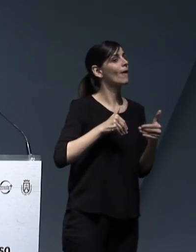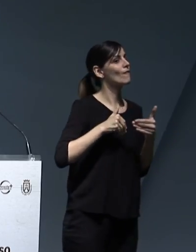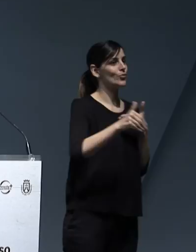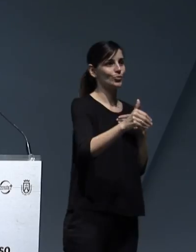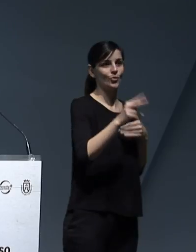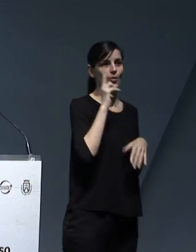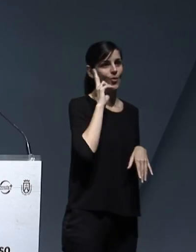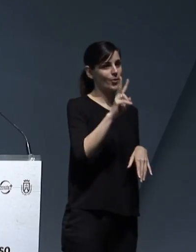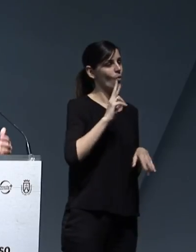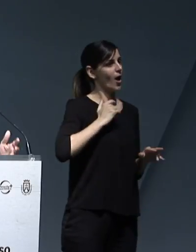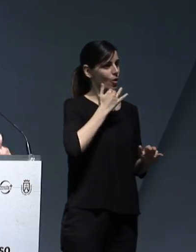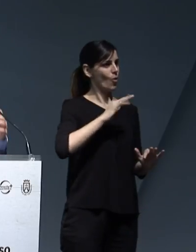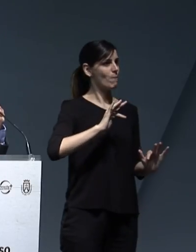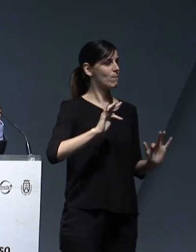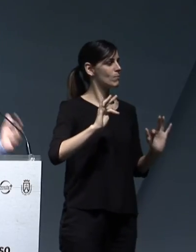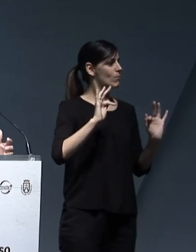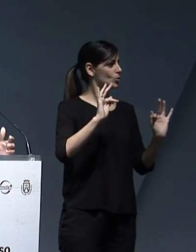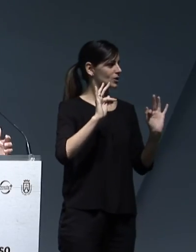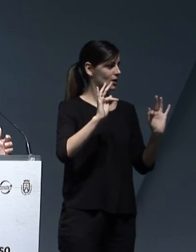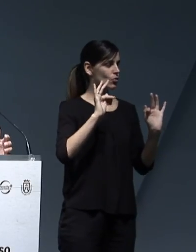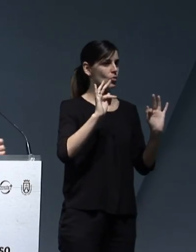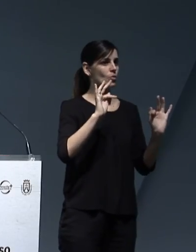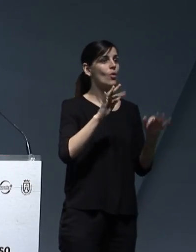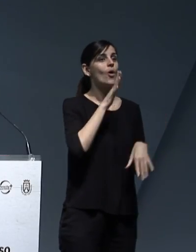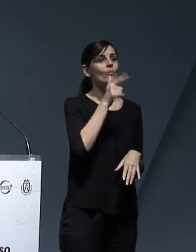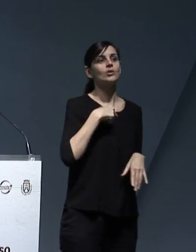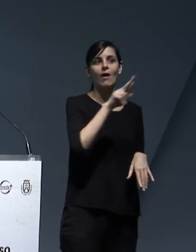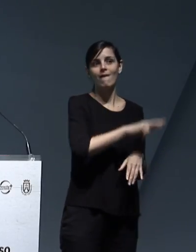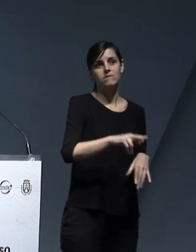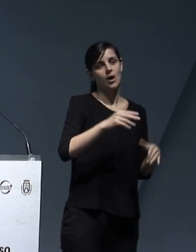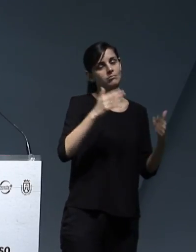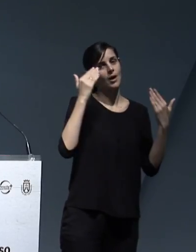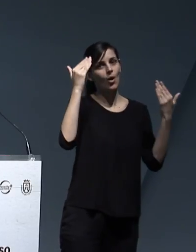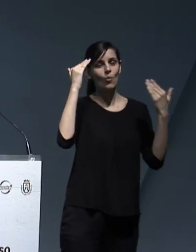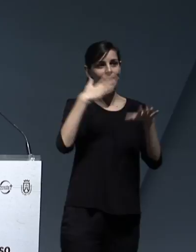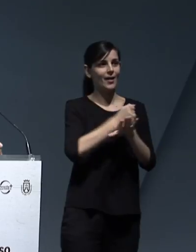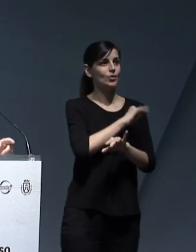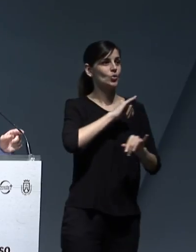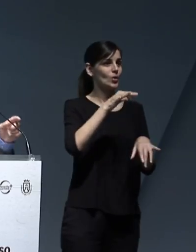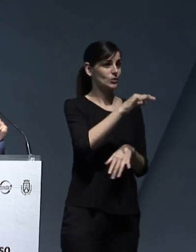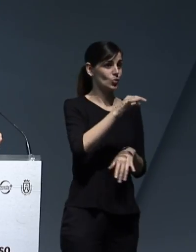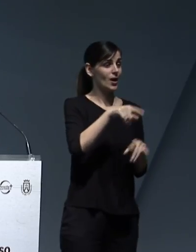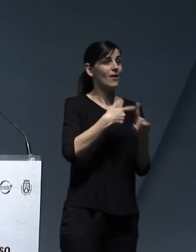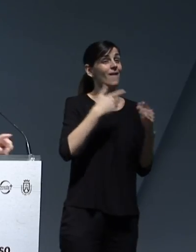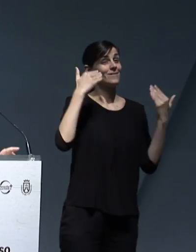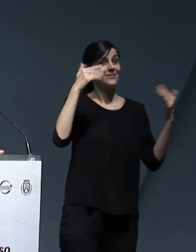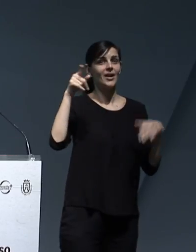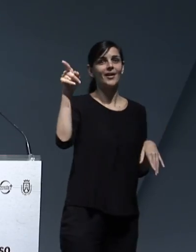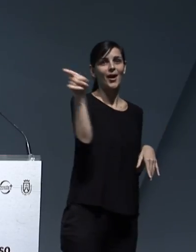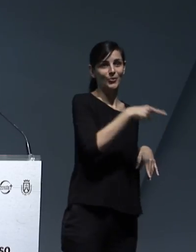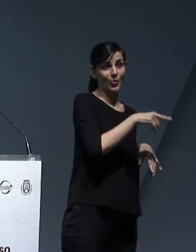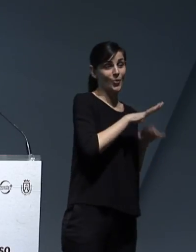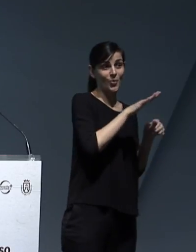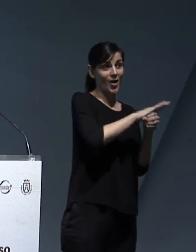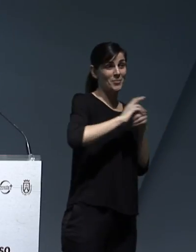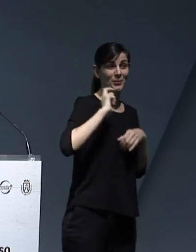colosalmente sugestivo. Por eso reitero, enhorabuena al Cabildo Insular, enhorabuena a todos ustedes que ejercen desde distintos